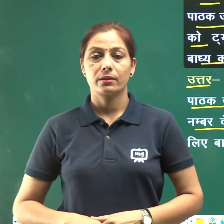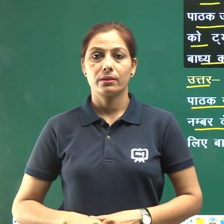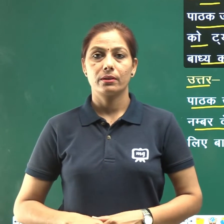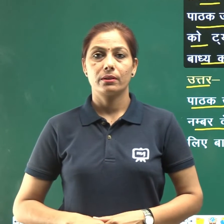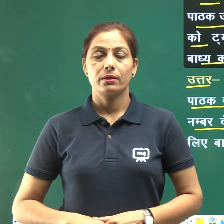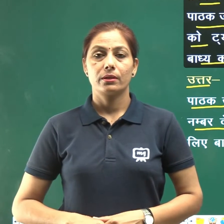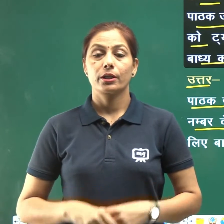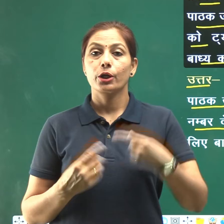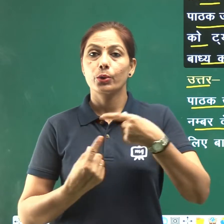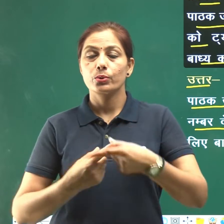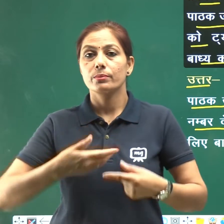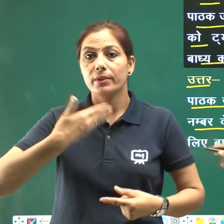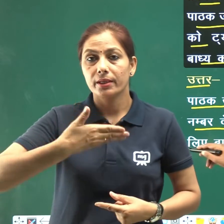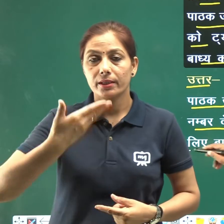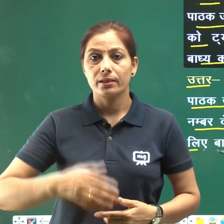ट्यूशन पढ़ने के लिए